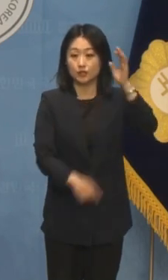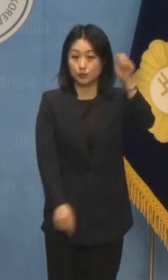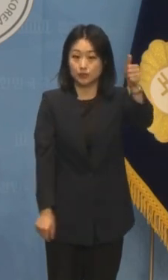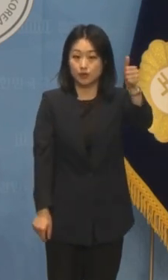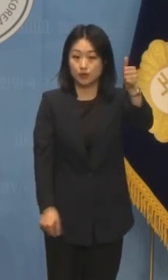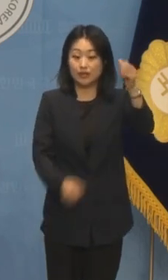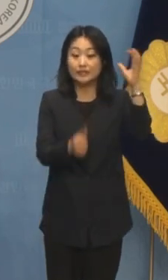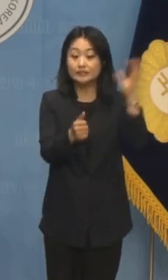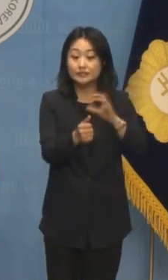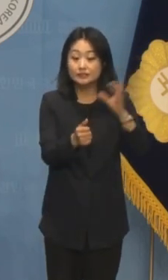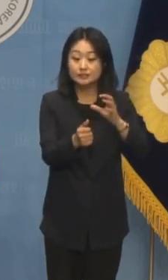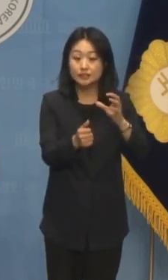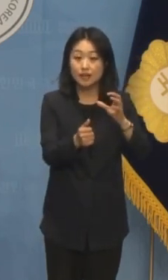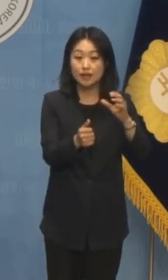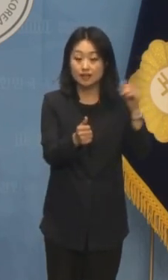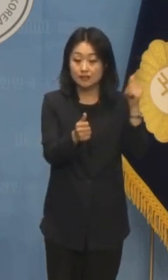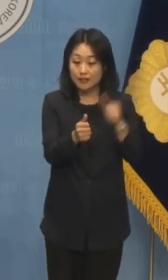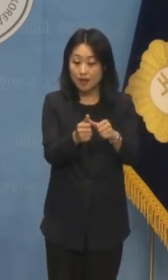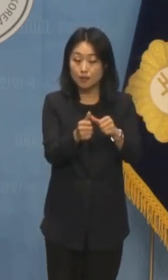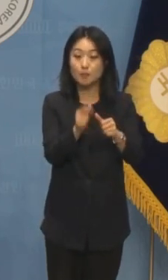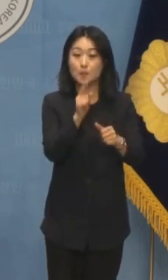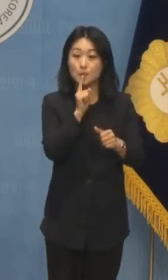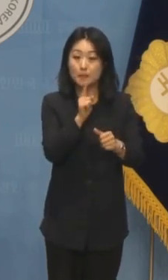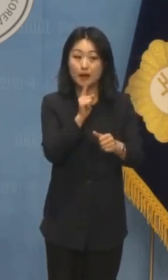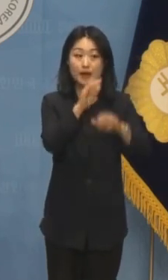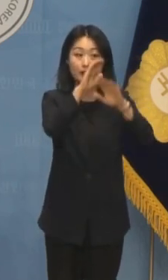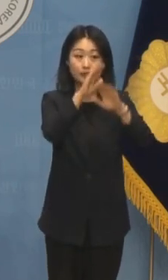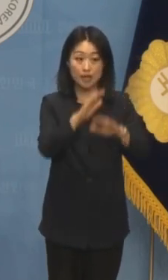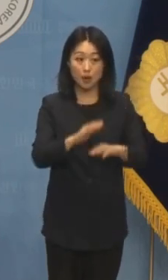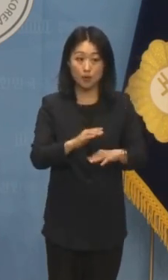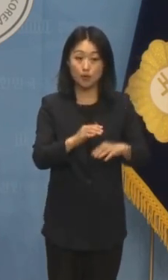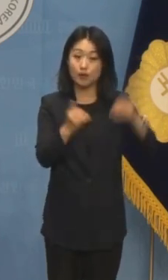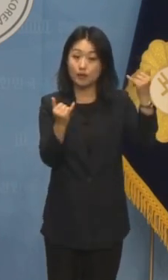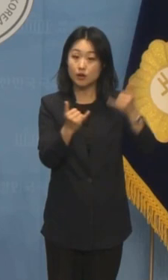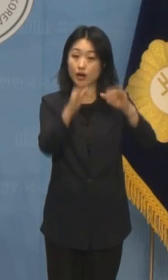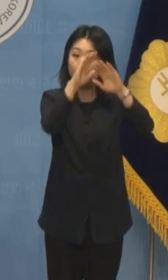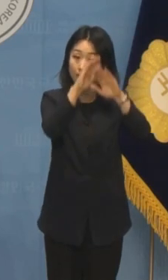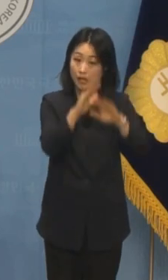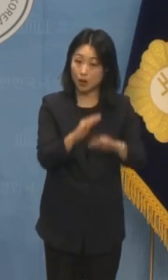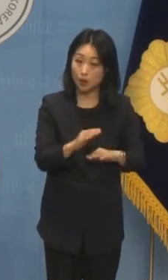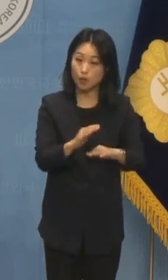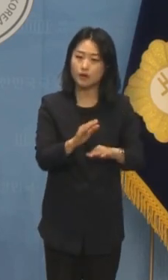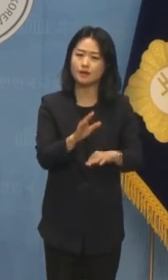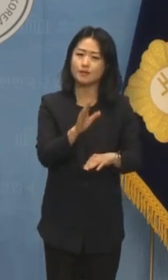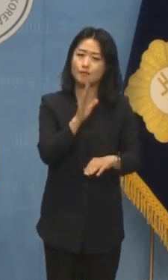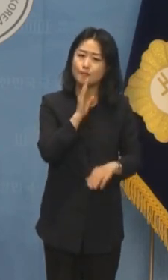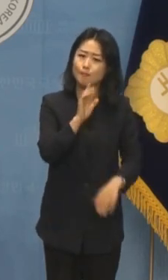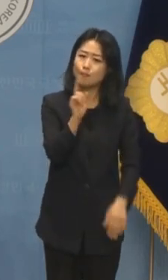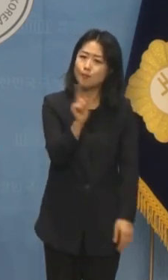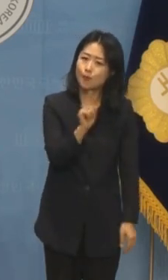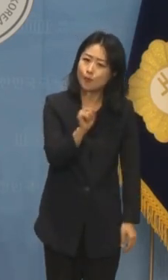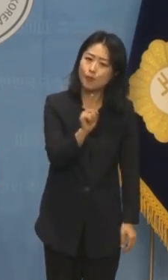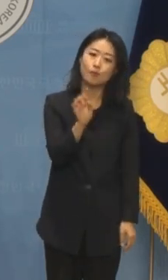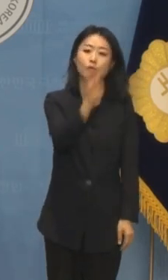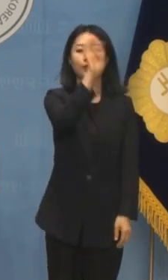대통령이 질책성 당부라고 주장하는 그 통화 내용은 진짜 무엇인가 하는